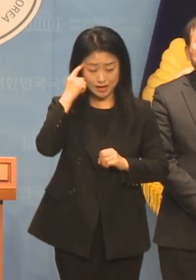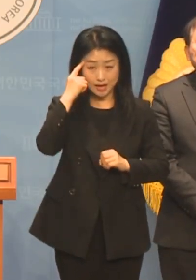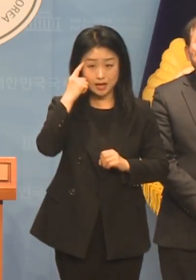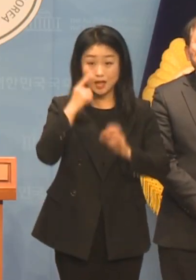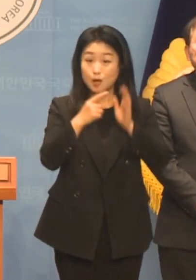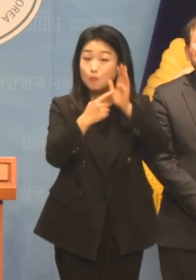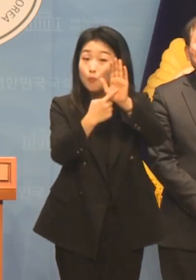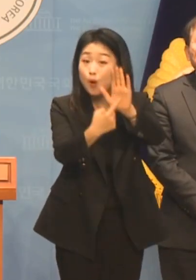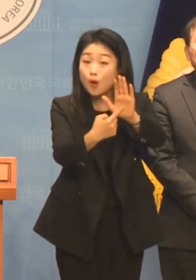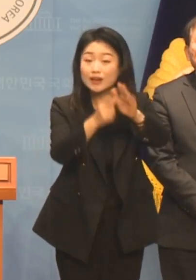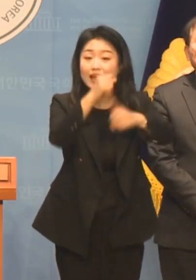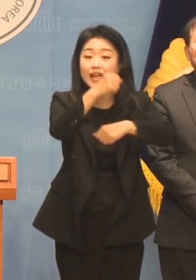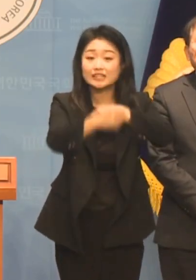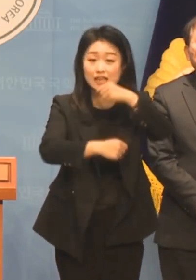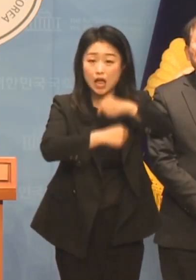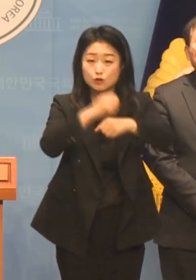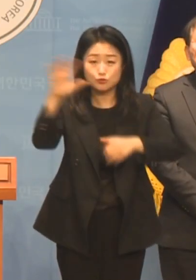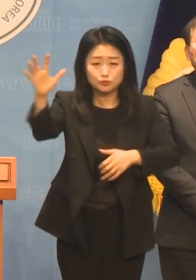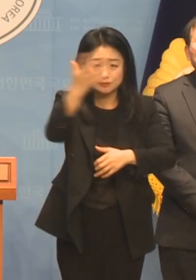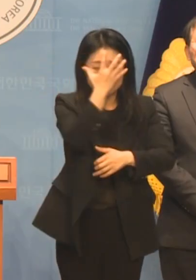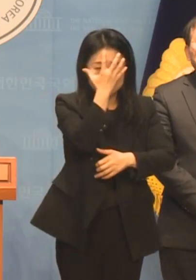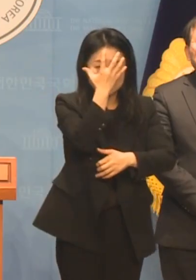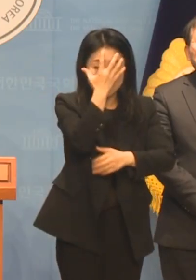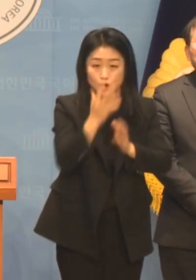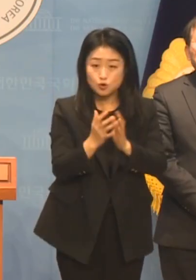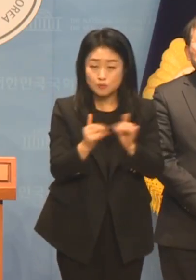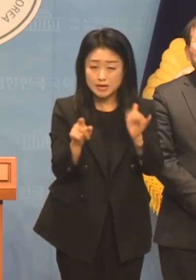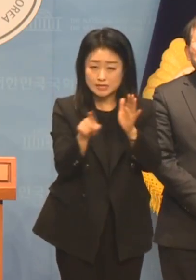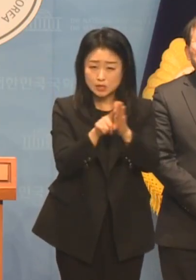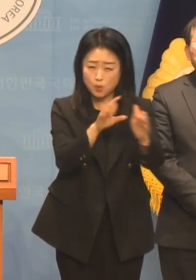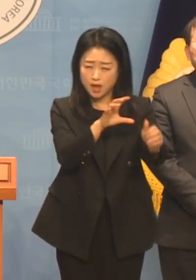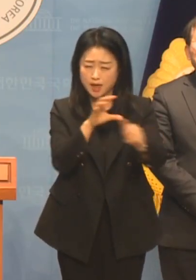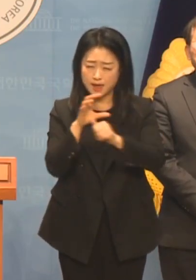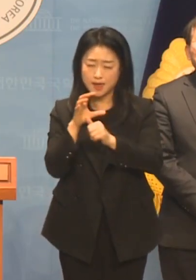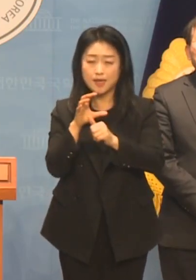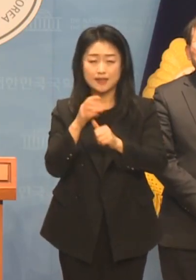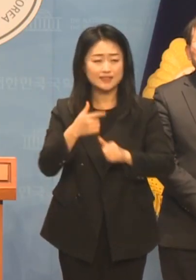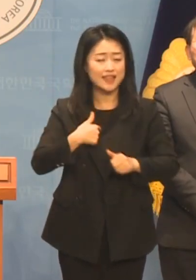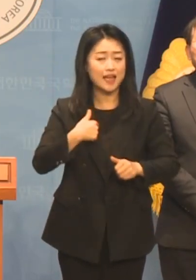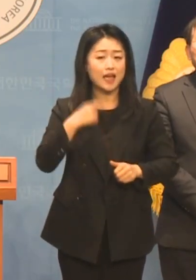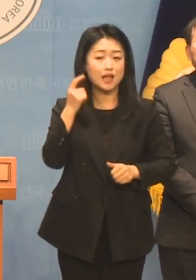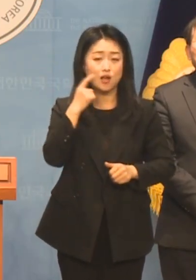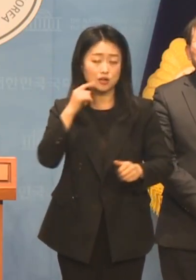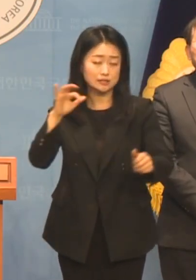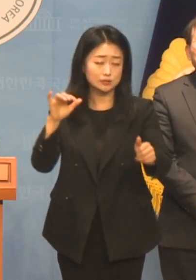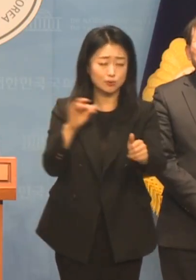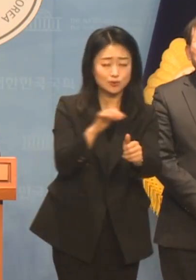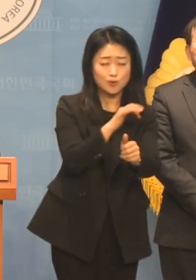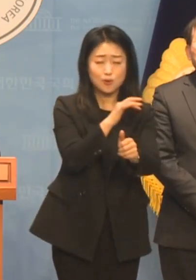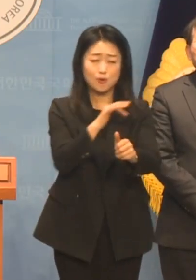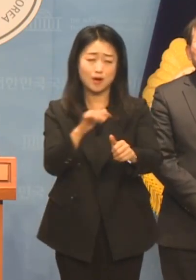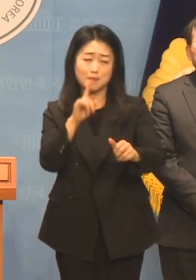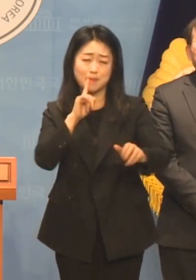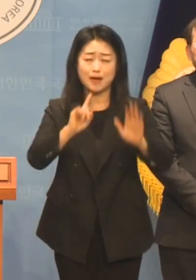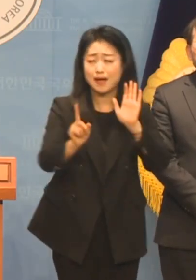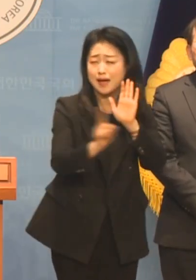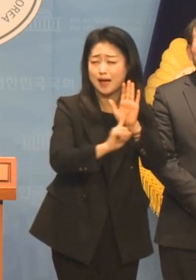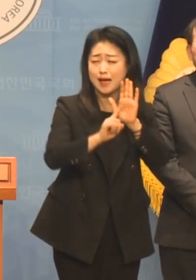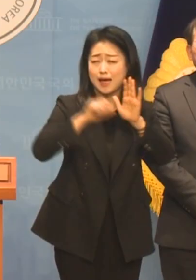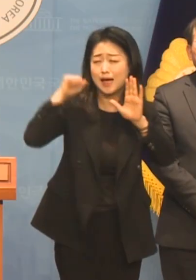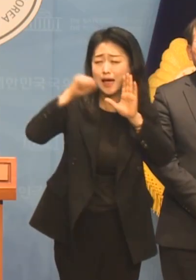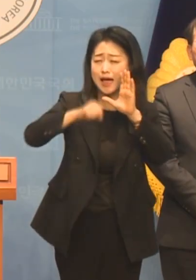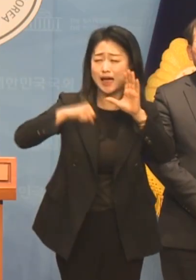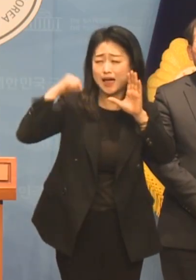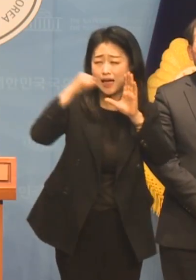표현의 자유라는 가면을 쓰고 국민의 신뢰를 악용해 자신들의 거짓 선동을 확산시켰습니다.